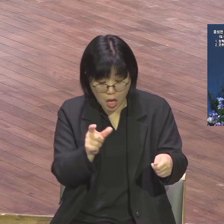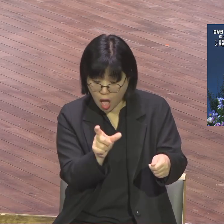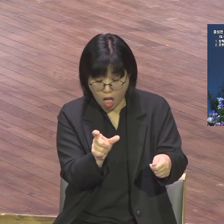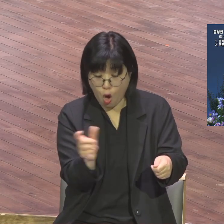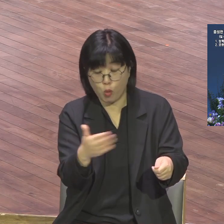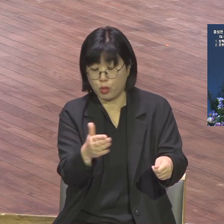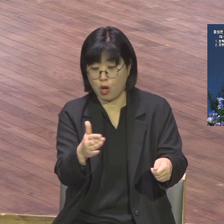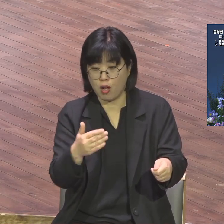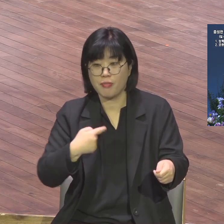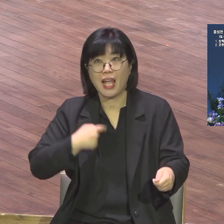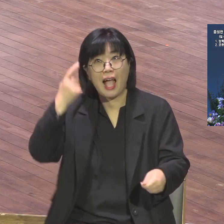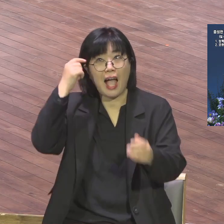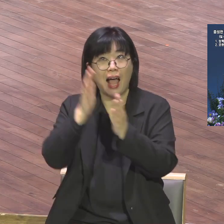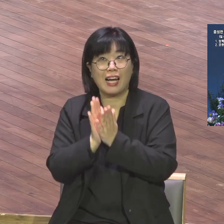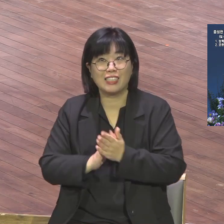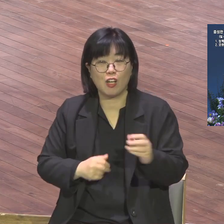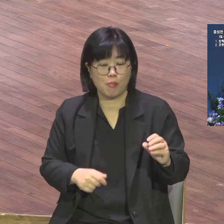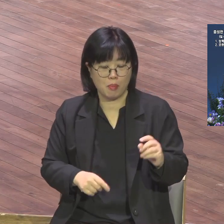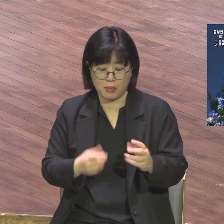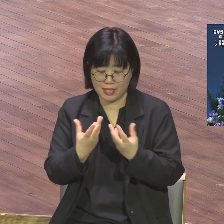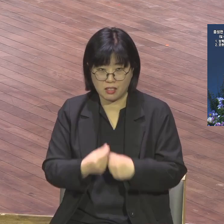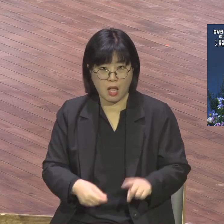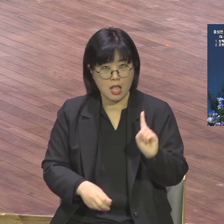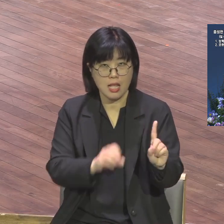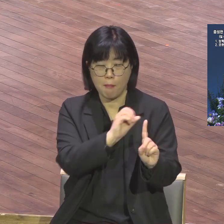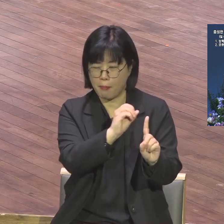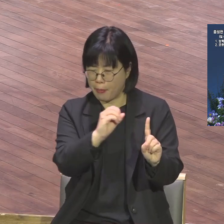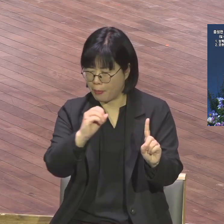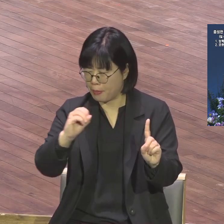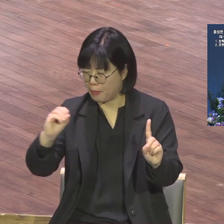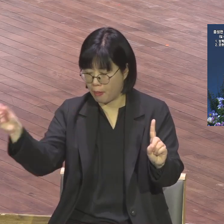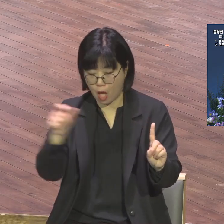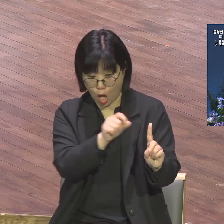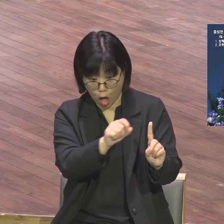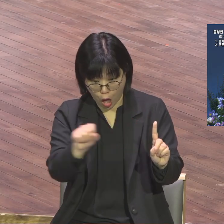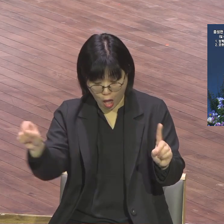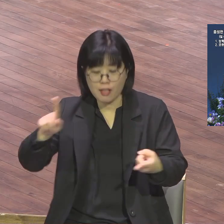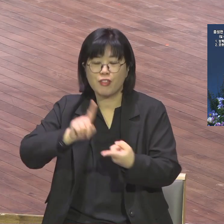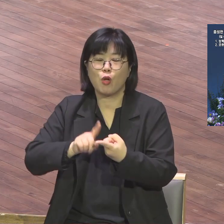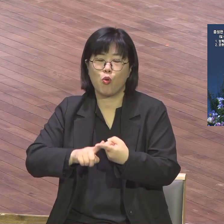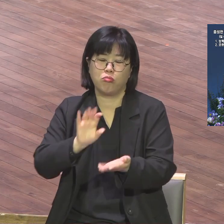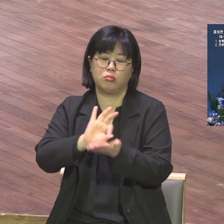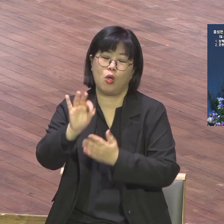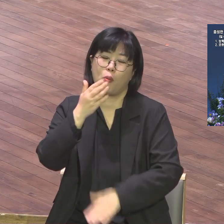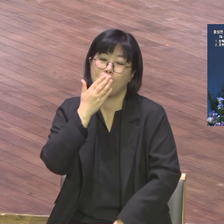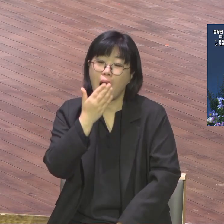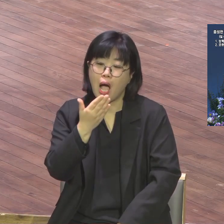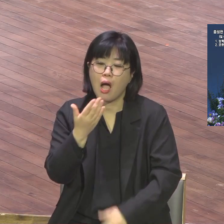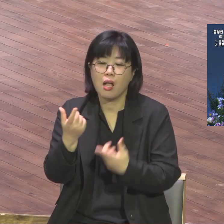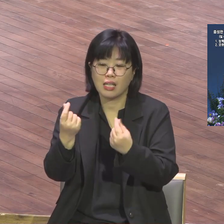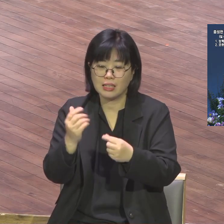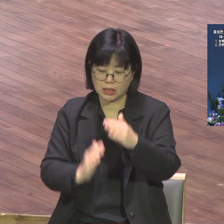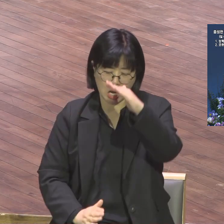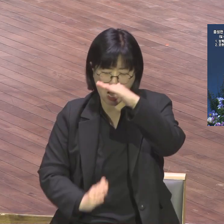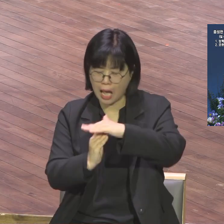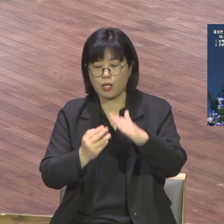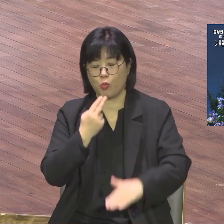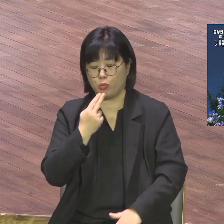강조했습니다. 그만큼 하나님의 풍성함을 우리가 맛볼 수 있어야 돼요. 하나님의 스케일을 체험하는 삶을 좀